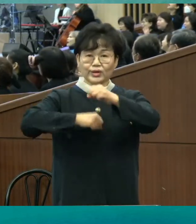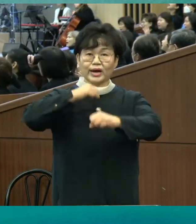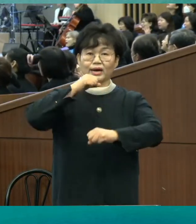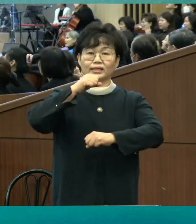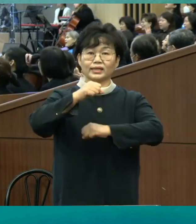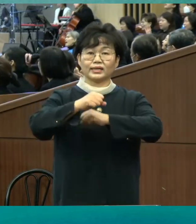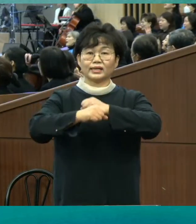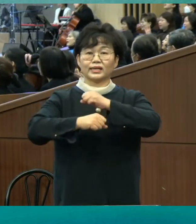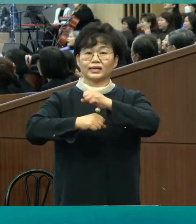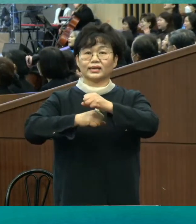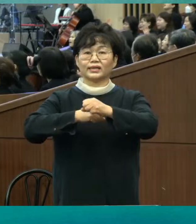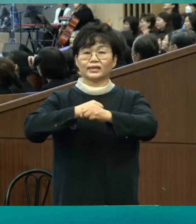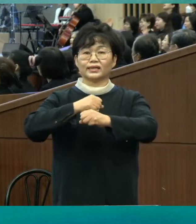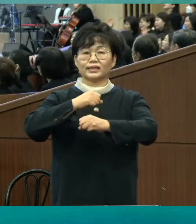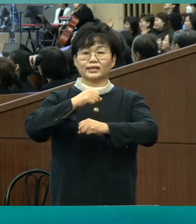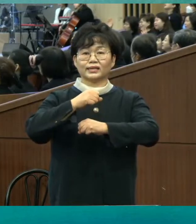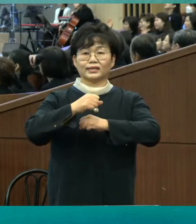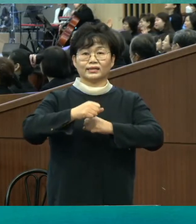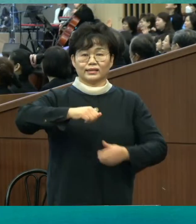자유하네